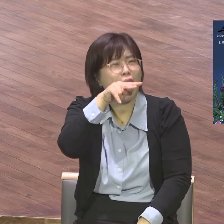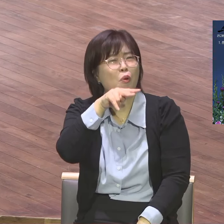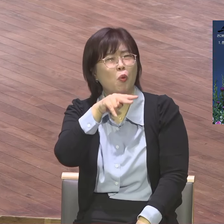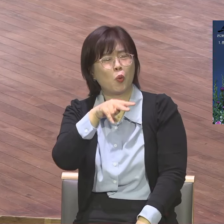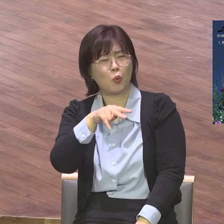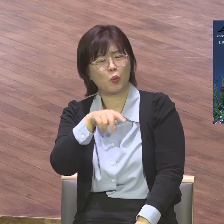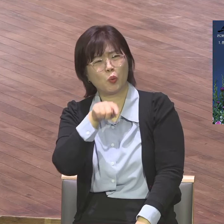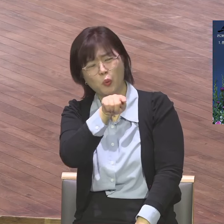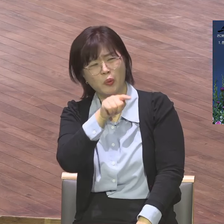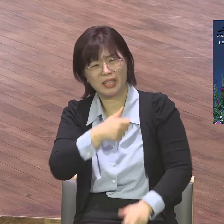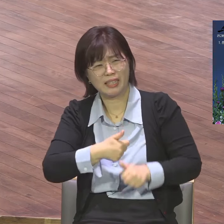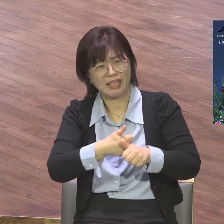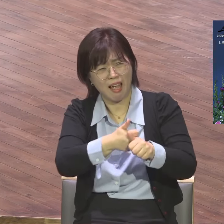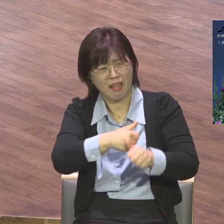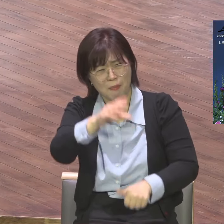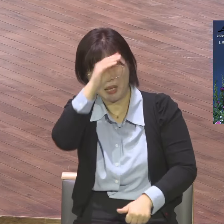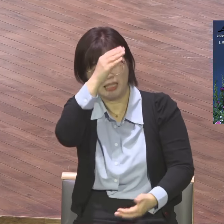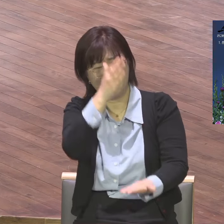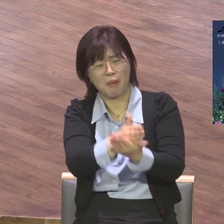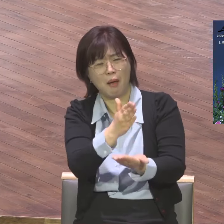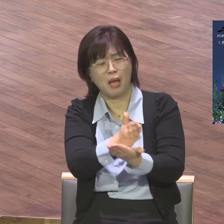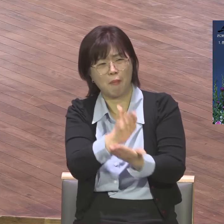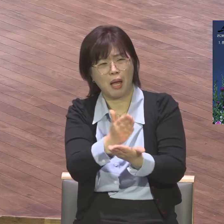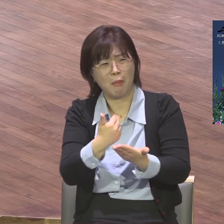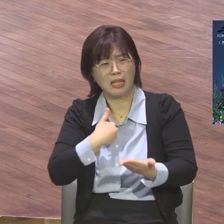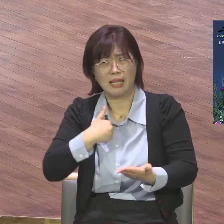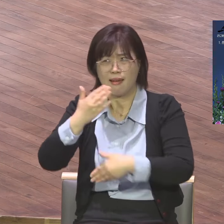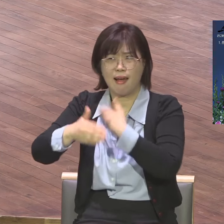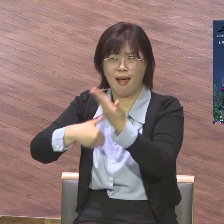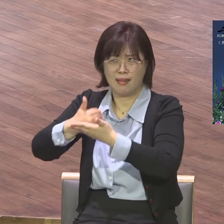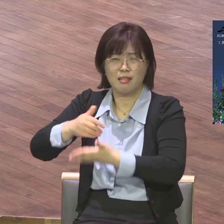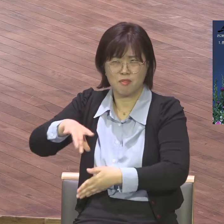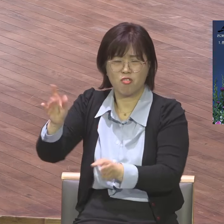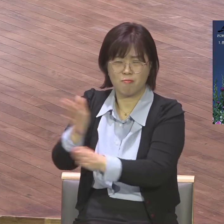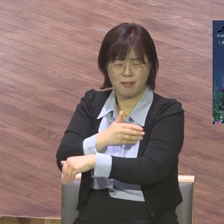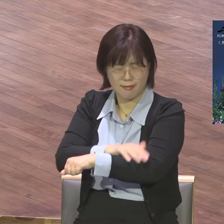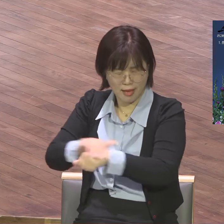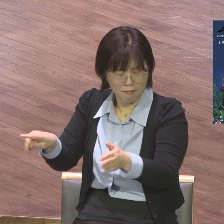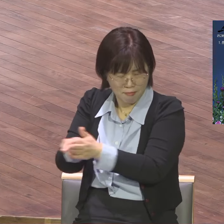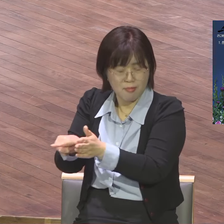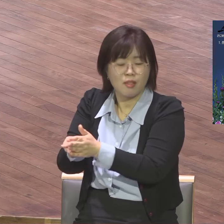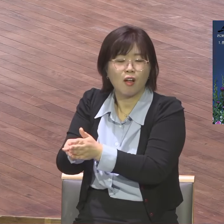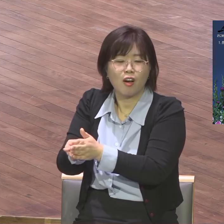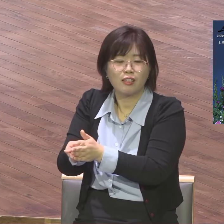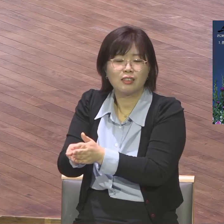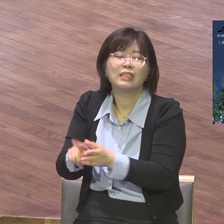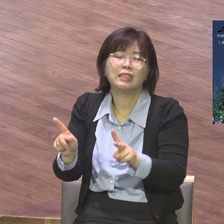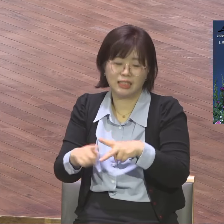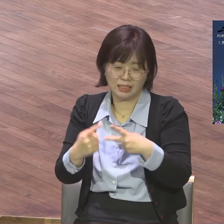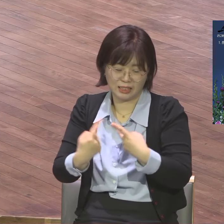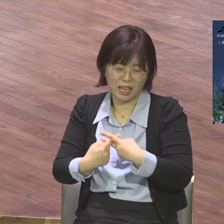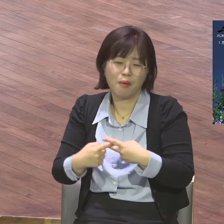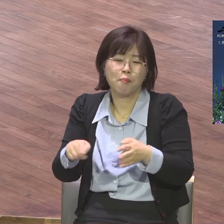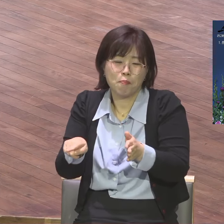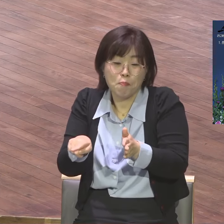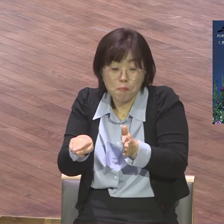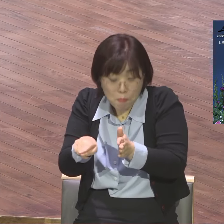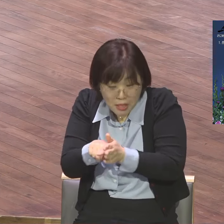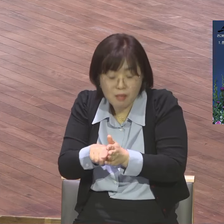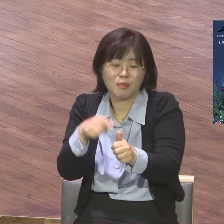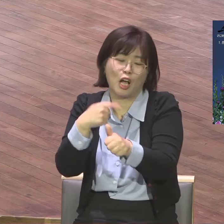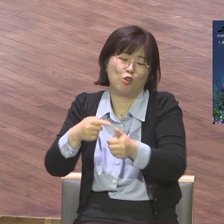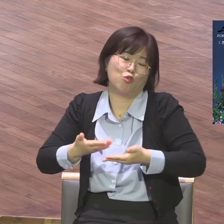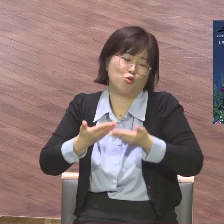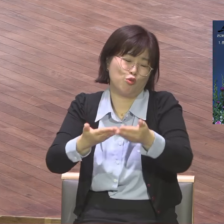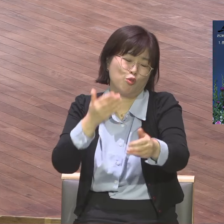사실 지혜는요 남들이 다 살아보야 깨닫는 것을 뭐요? 보기 전에, 살아보기 전에 미리